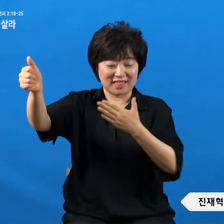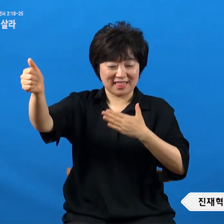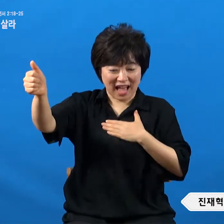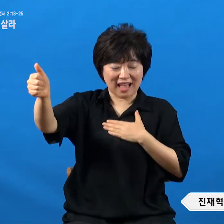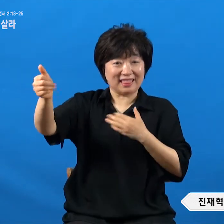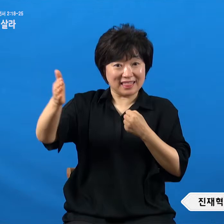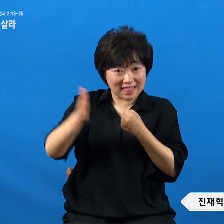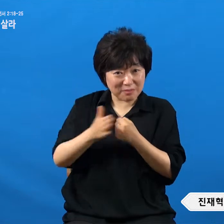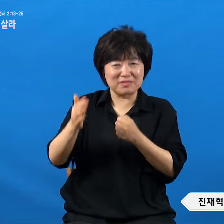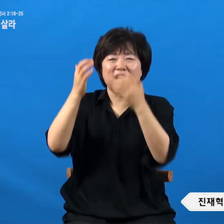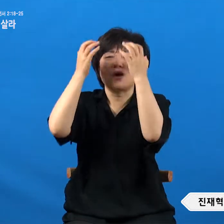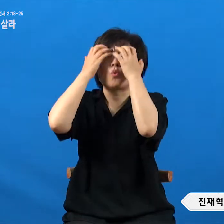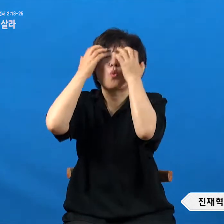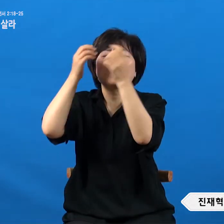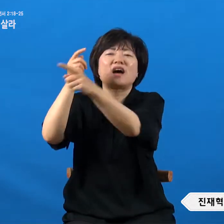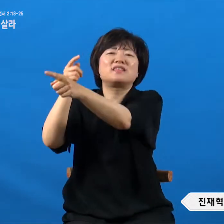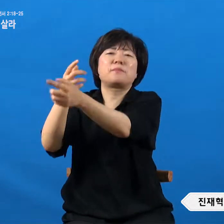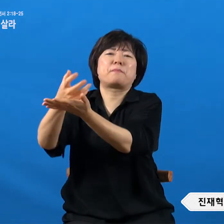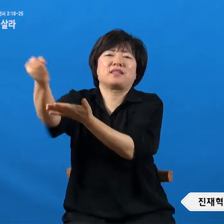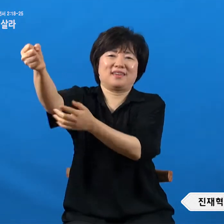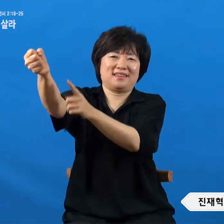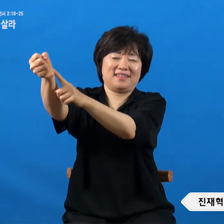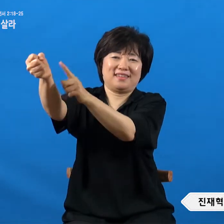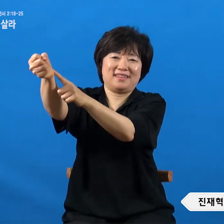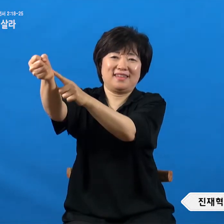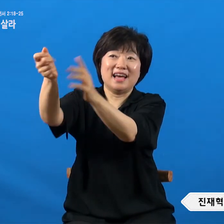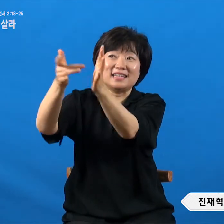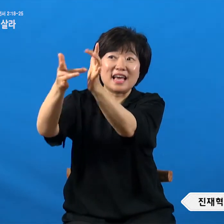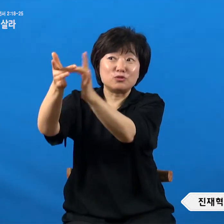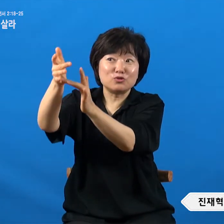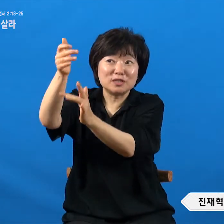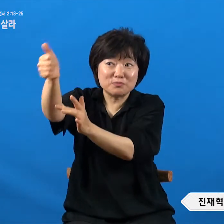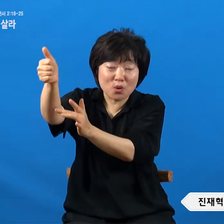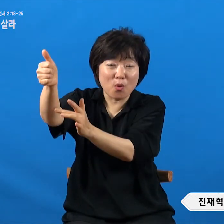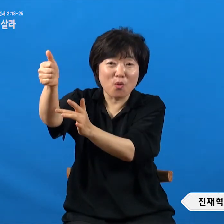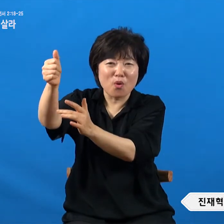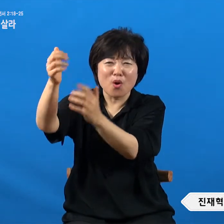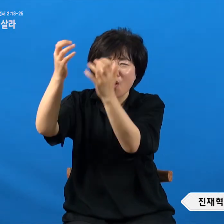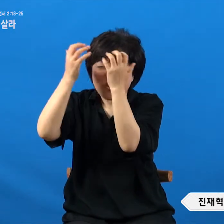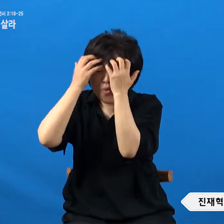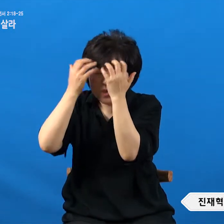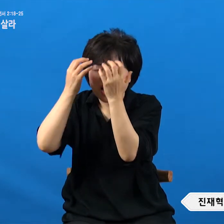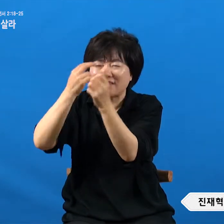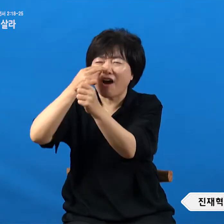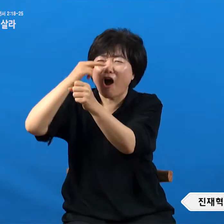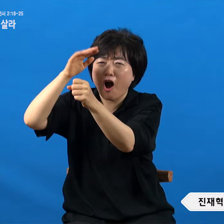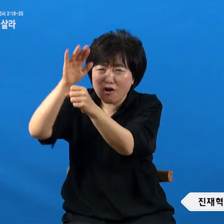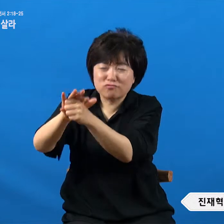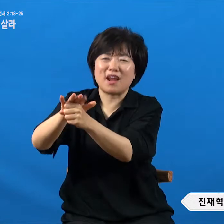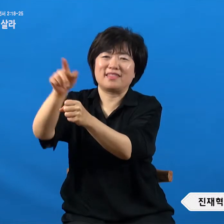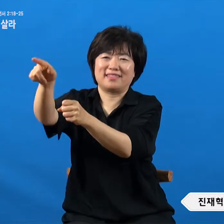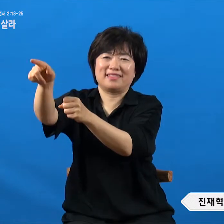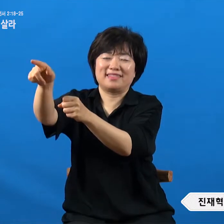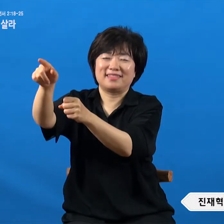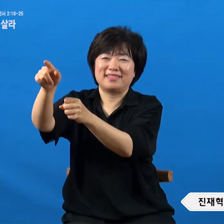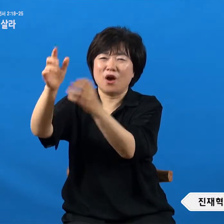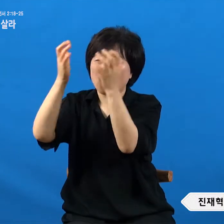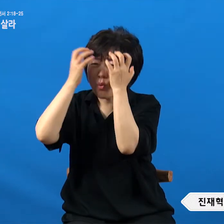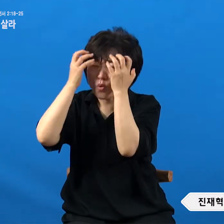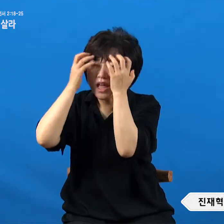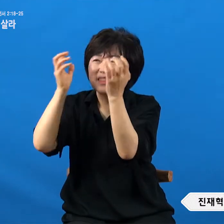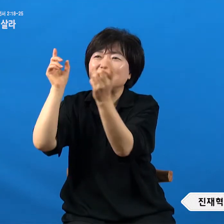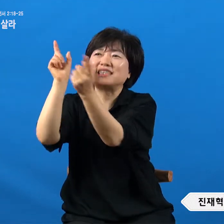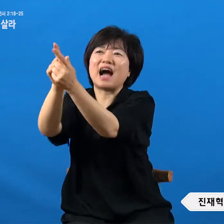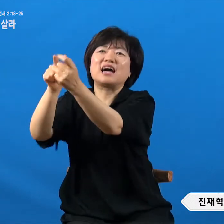고난을 받으사라고 말씀합니다. 우리 주님께서도 그렇게 부당한 고난을 우리를 위하여